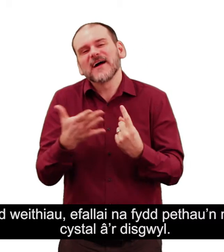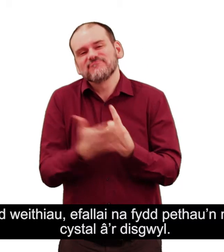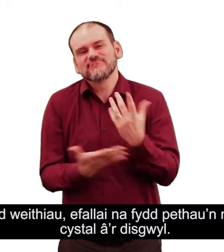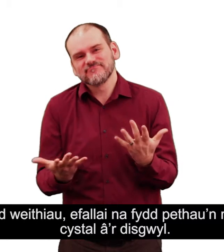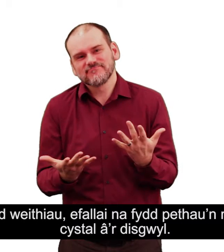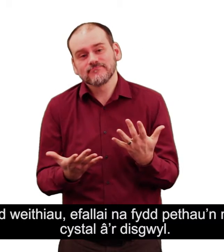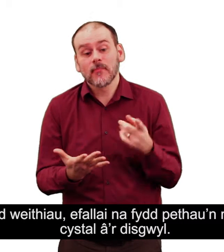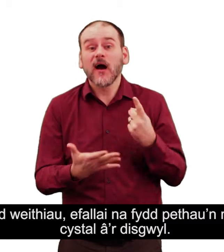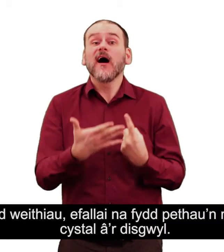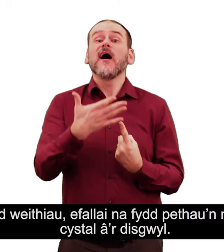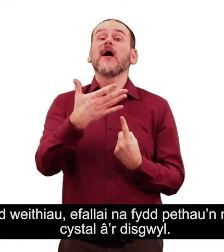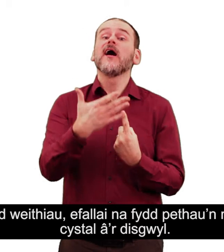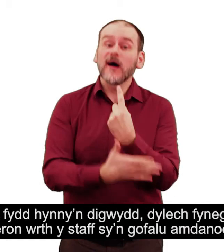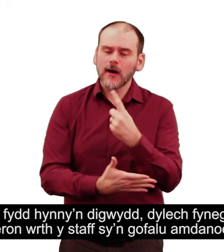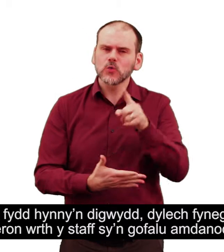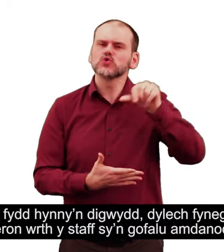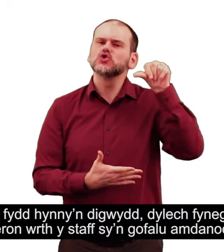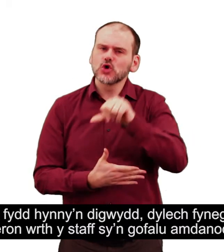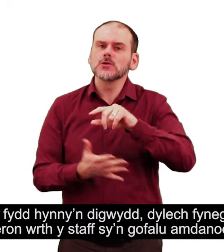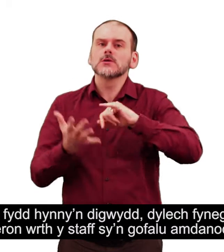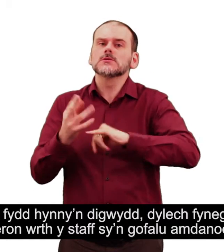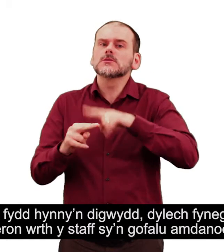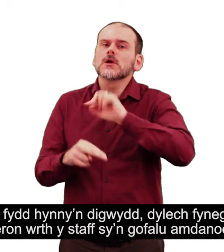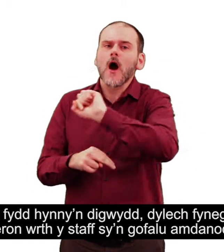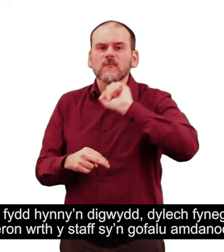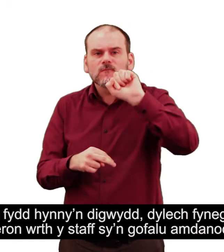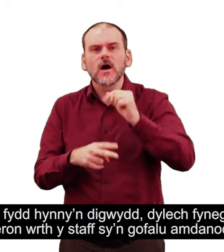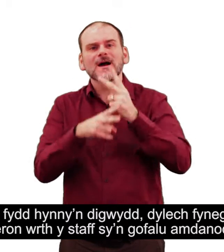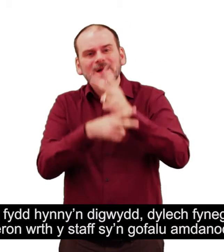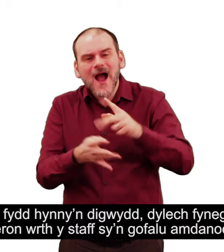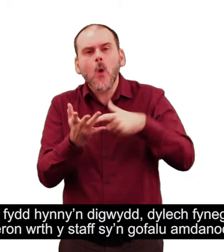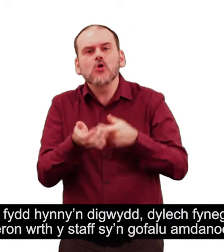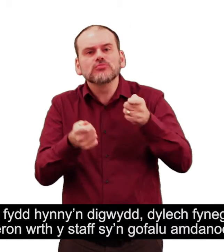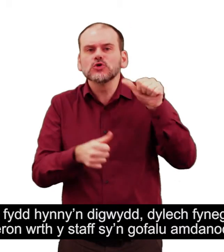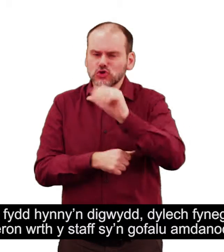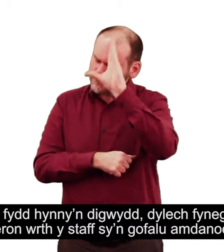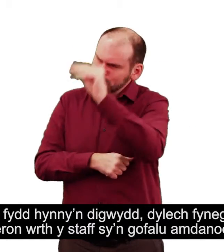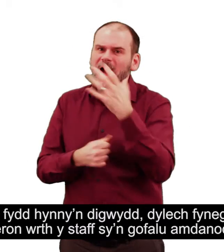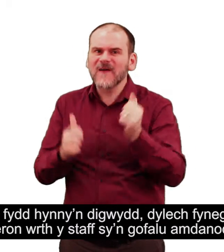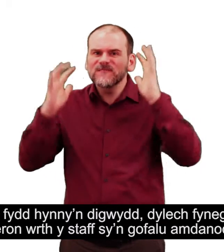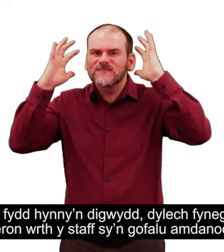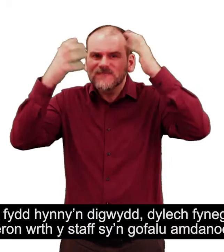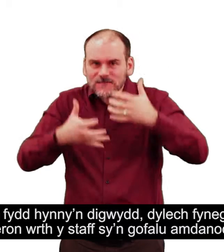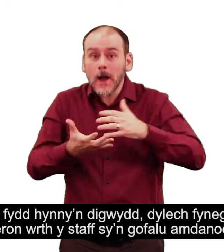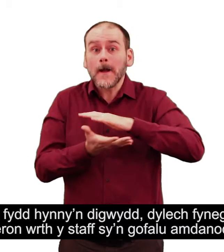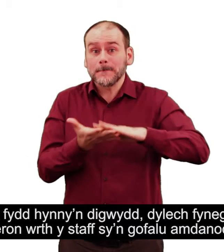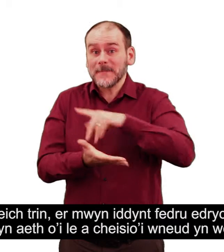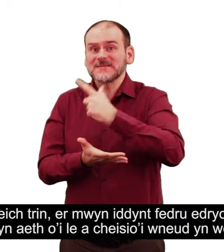pethau'n mynd cystal â'r disgwyl. Pan fydd hynny'n digwydd, dylech fynegi eich pryderon wrth y staff sy'n gofalu amdanoch neu sy'n eich